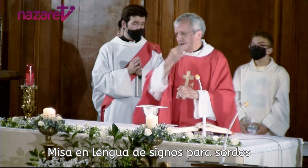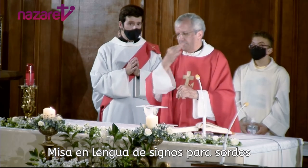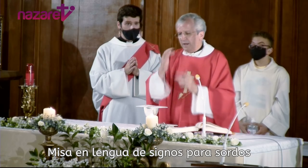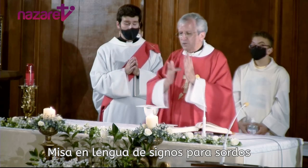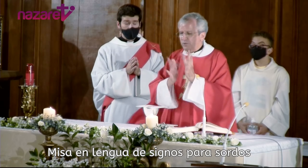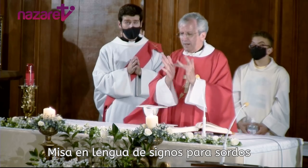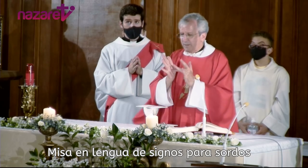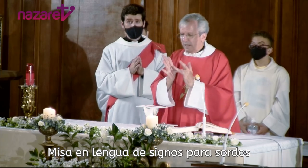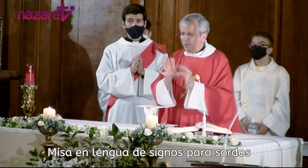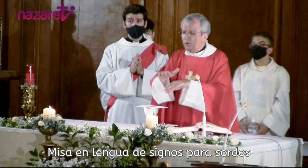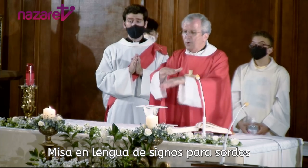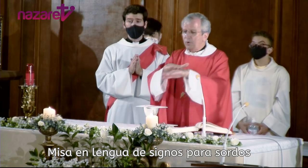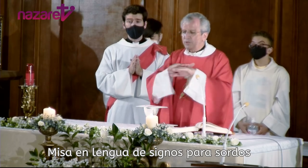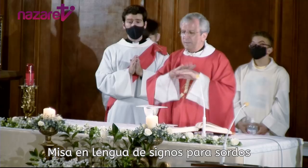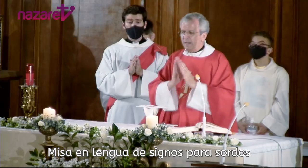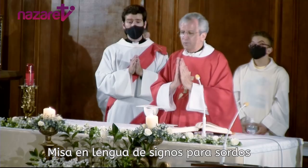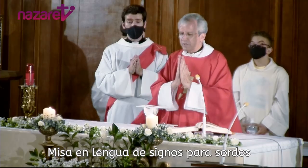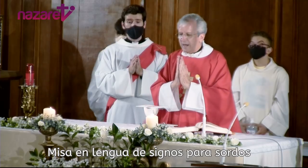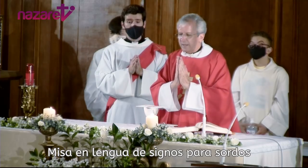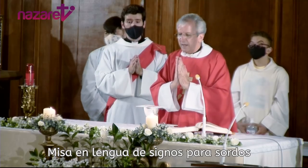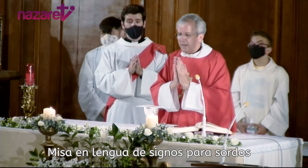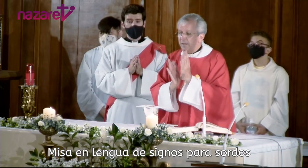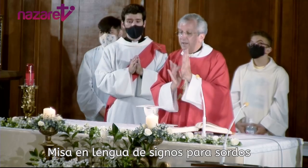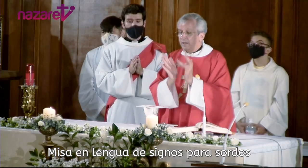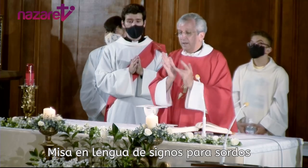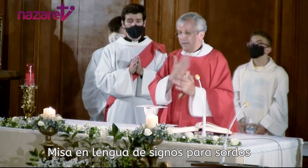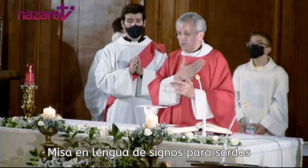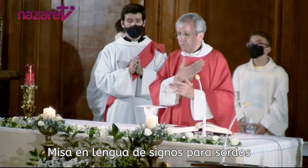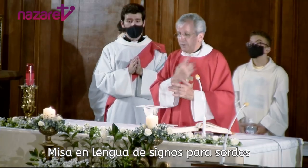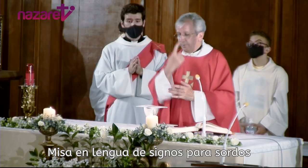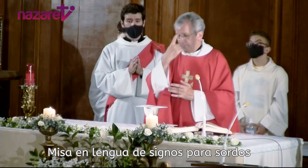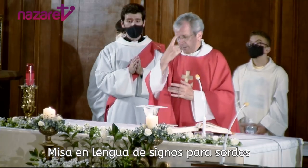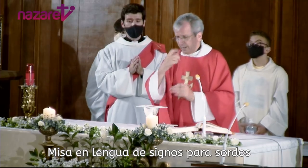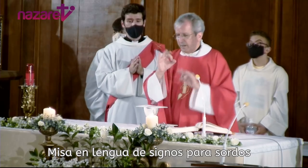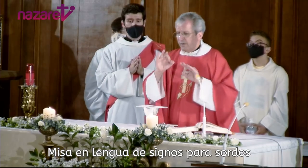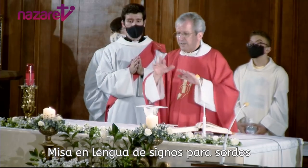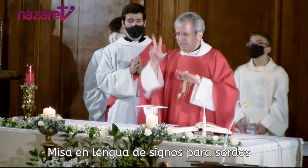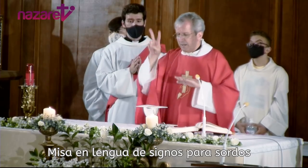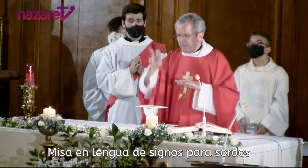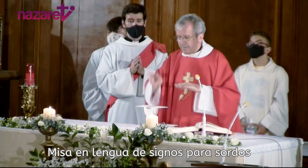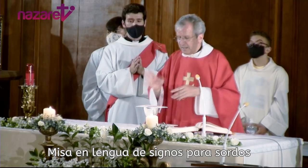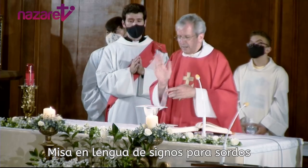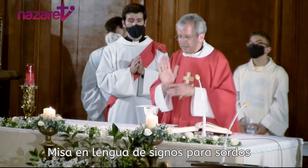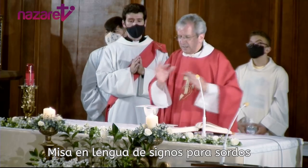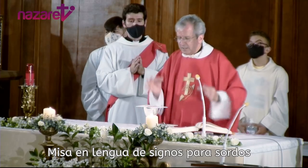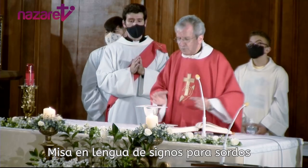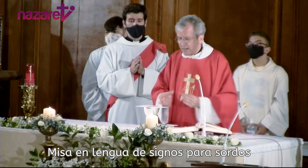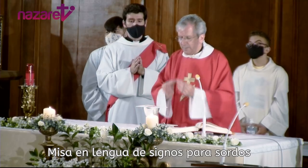recibir a Jesús sacramentado, os invitamos a rezar. Jesús mío, creo que estás realmente presente en el Santísimo Sacramento